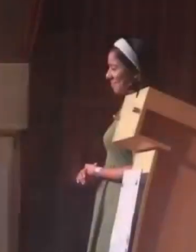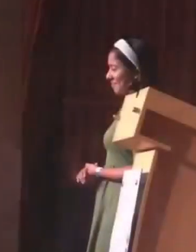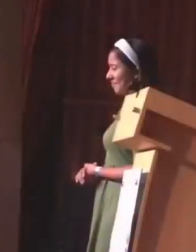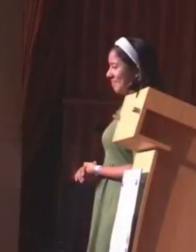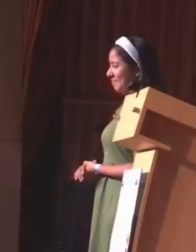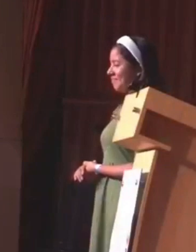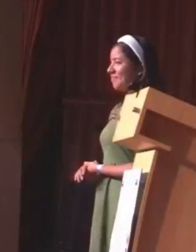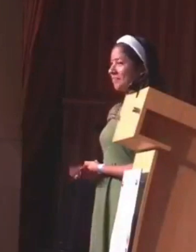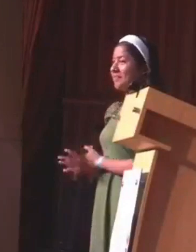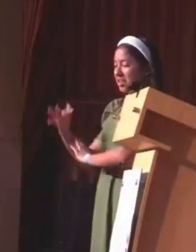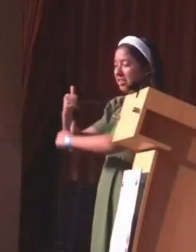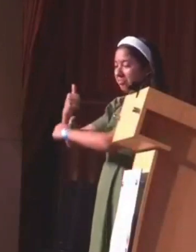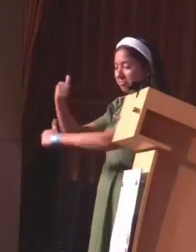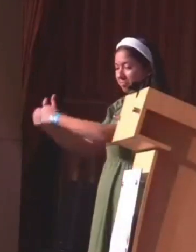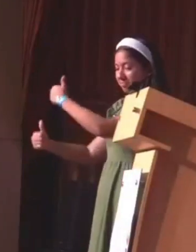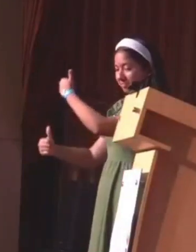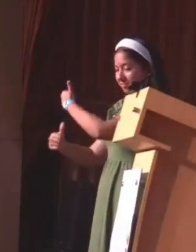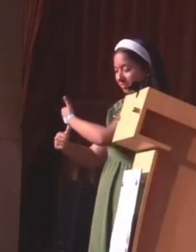Yo era asistente en el Concord.